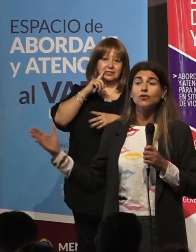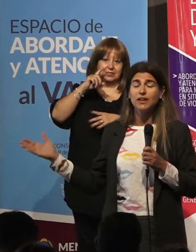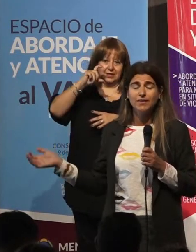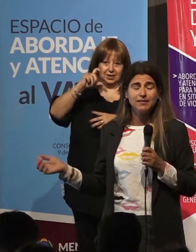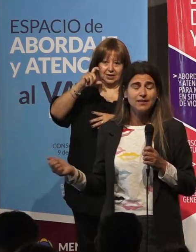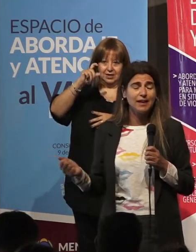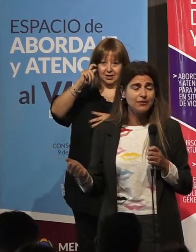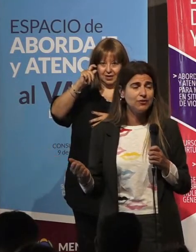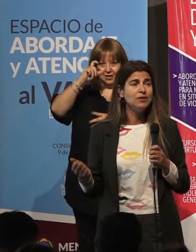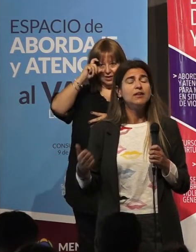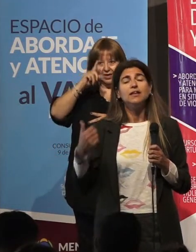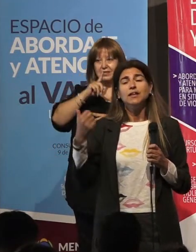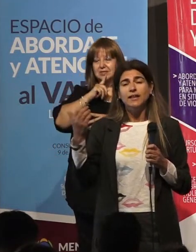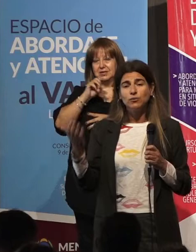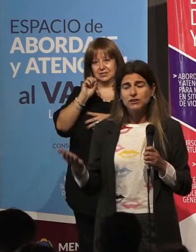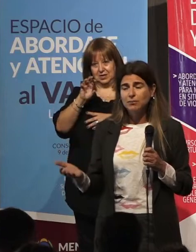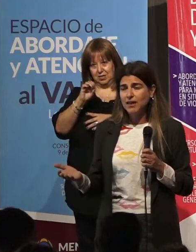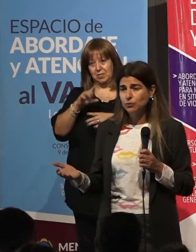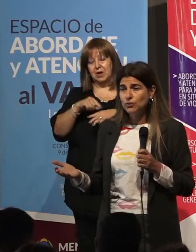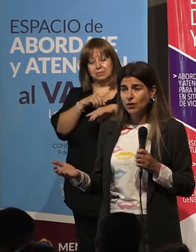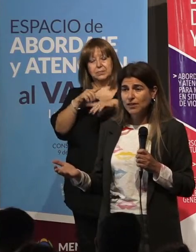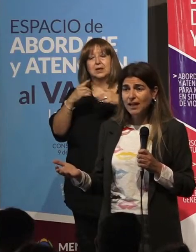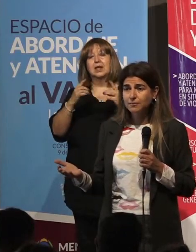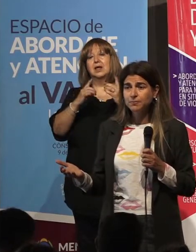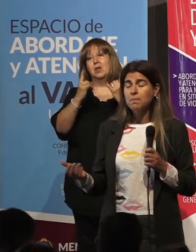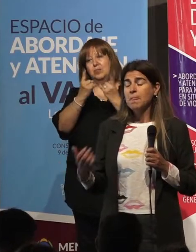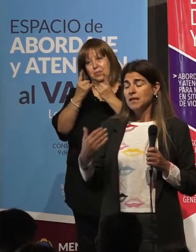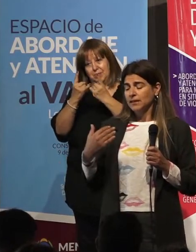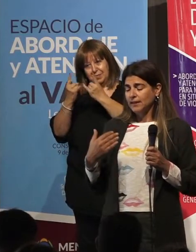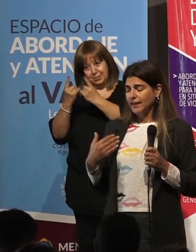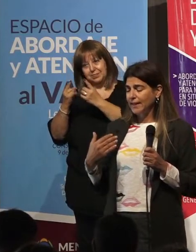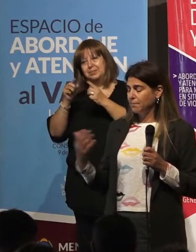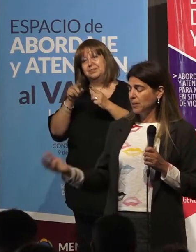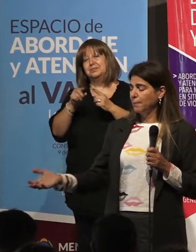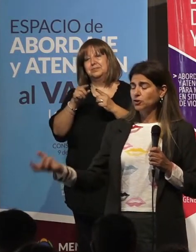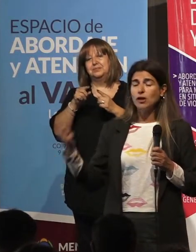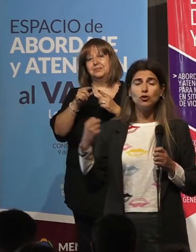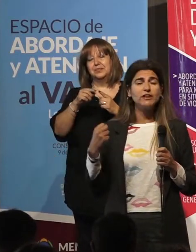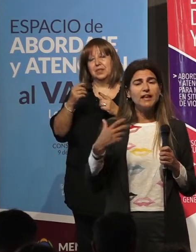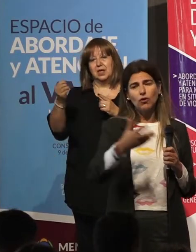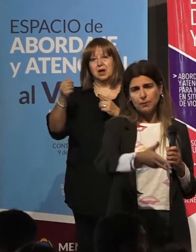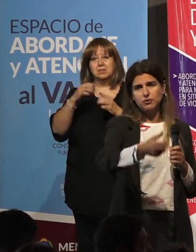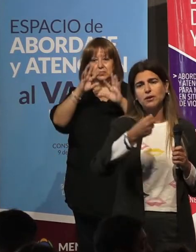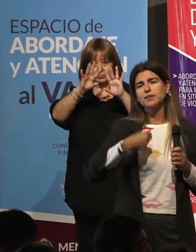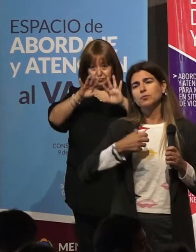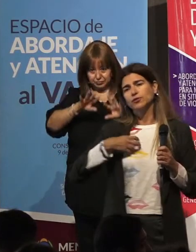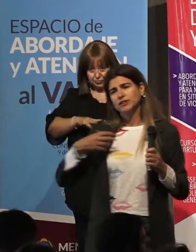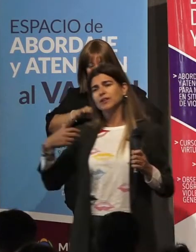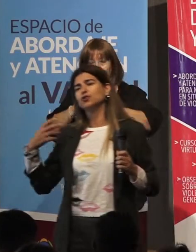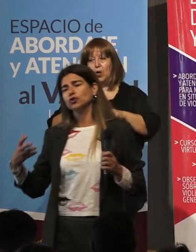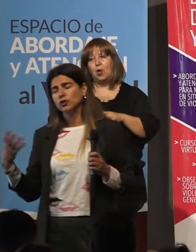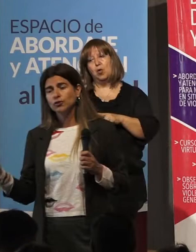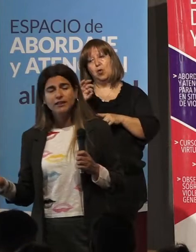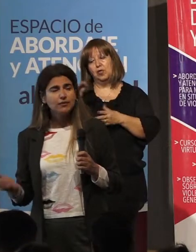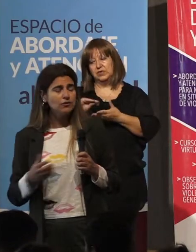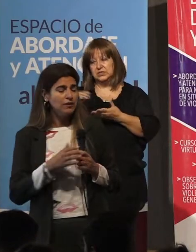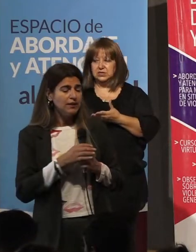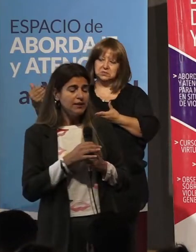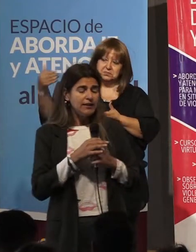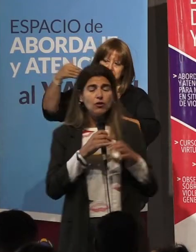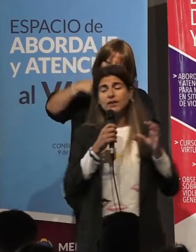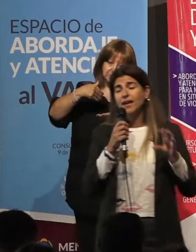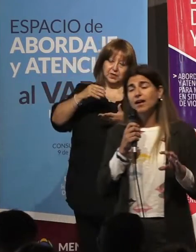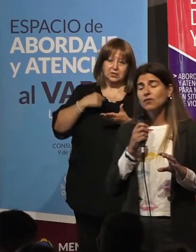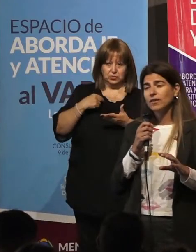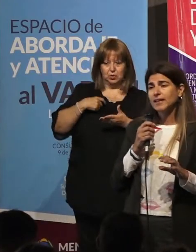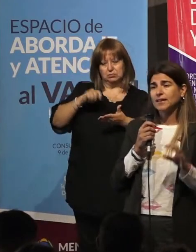365 días del año. Es un sistema de denuncia online, que la persona lo llena o la persona viene a mi oficina y yo se lo lleno,